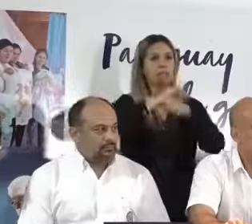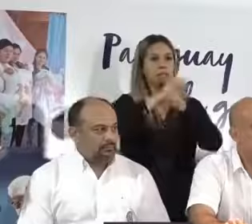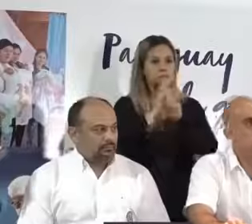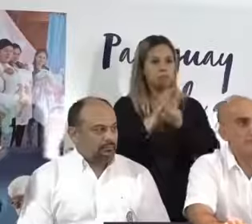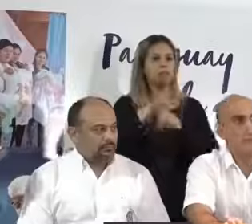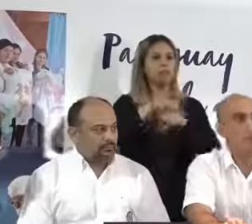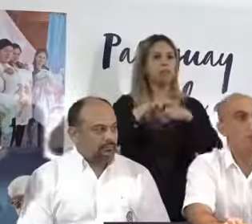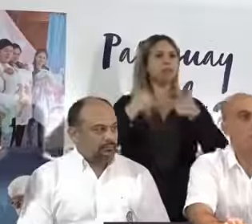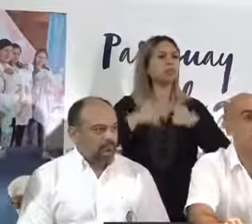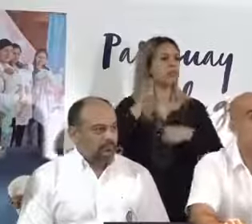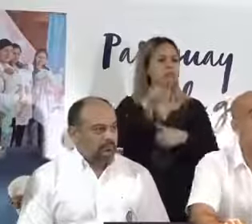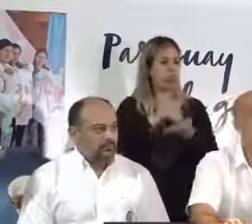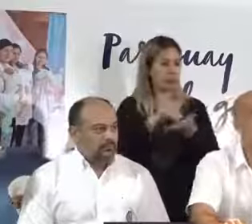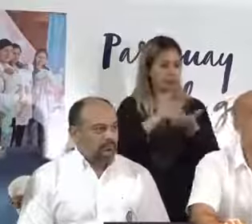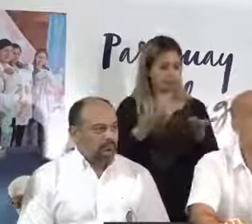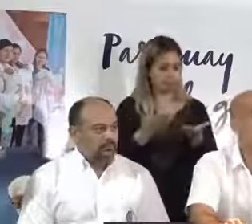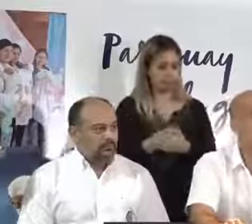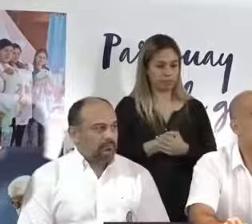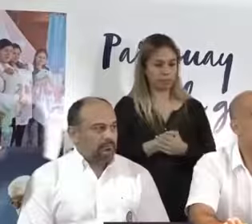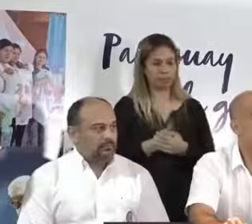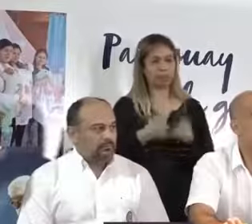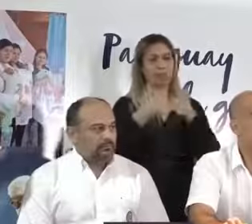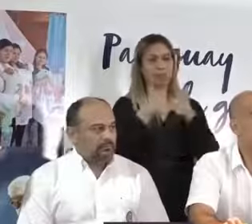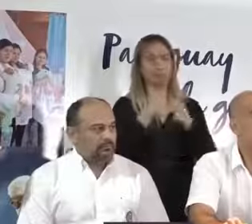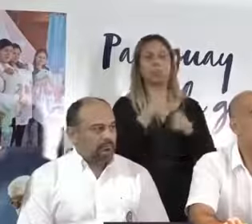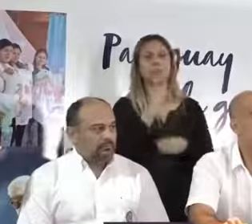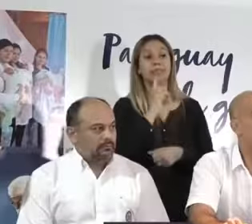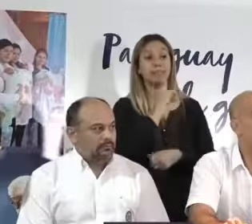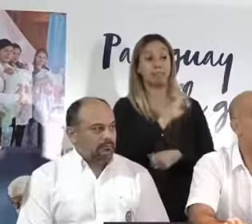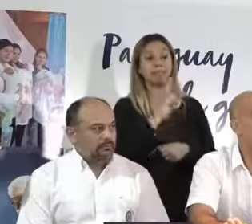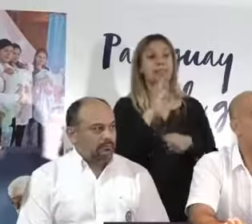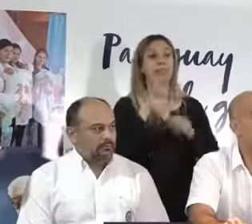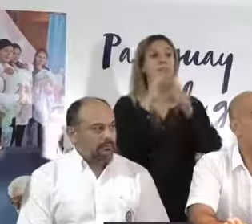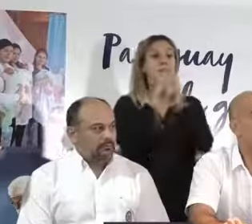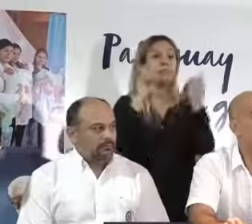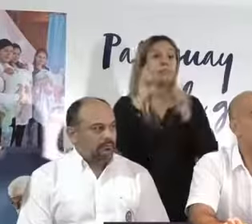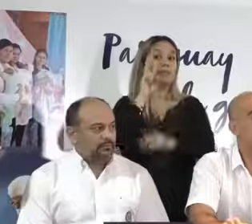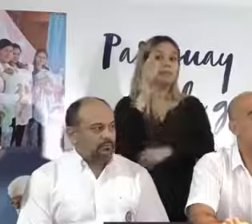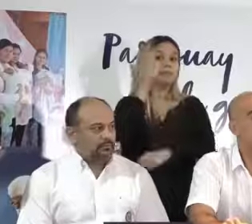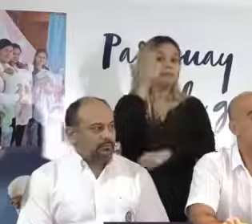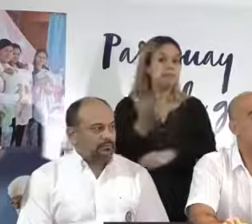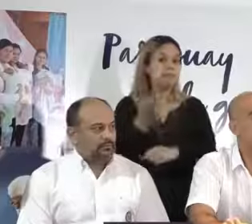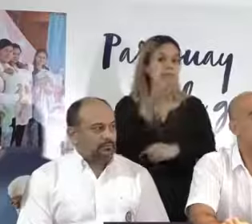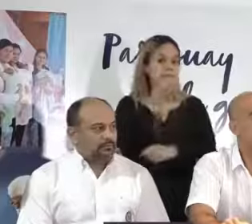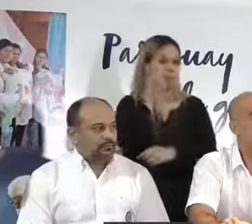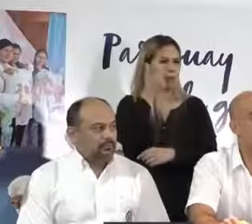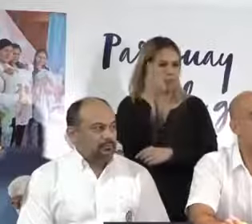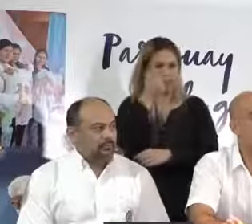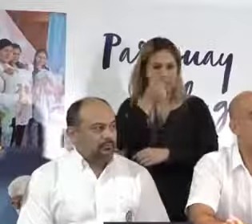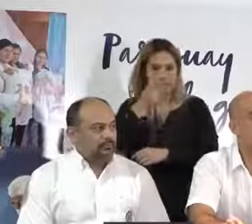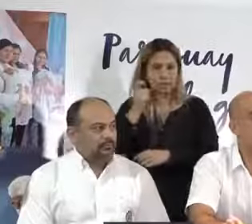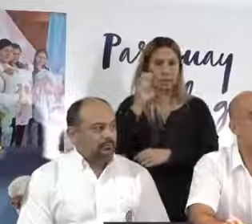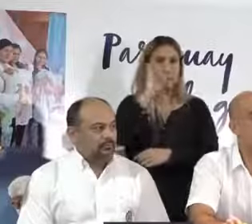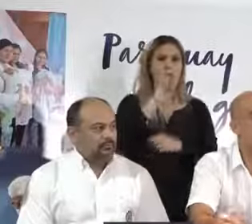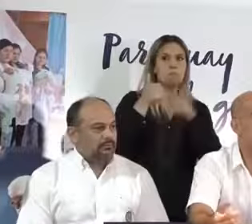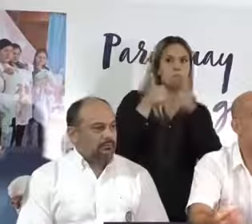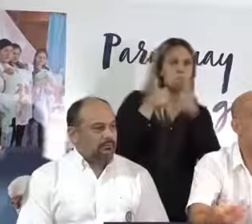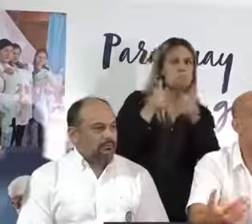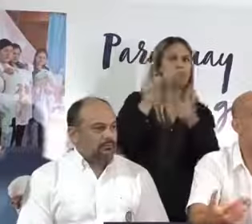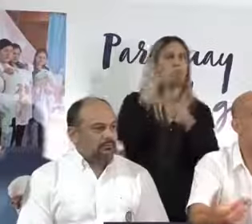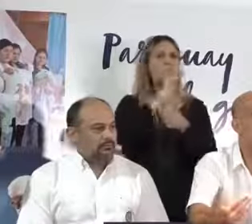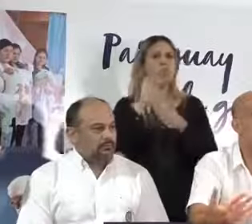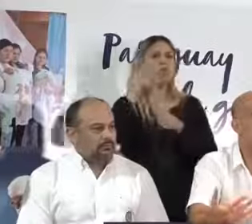ministerio? Sí, bueno, depende del estado en el que esté y en dónde se encuentre, ¿verdad? Si hay circunstancias donde pueda mantener,